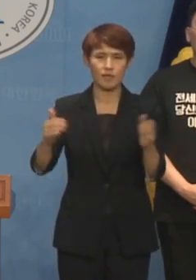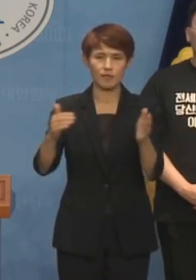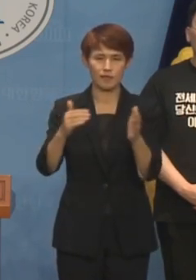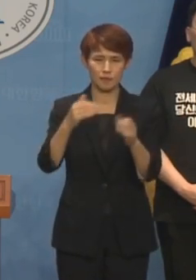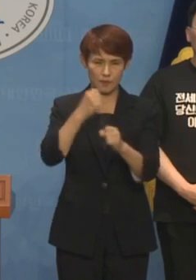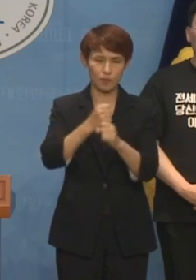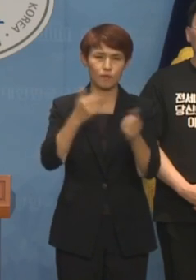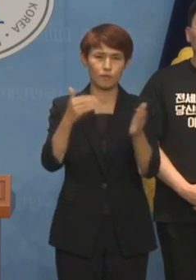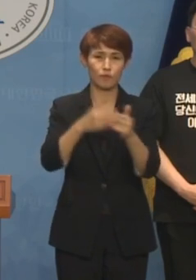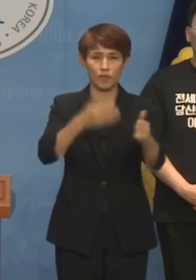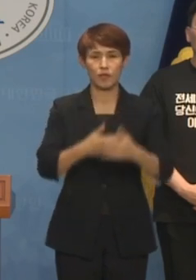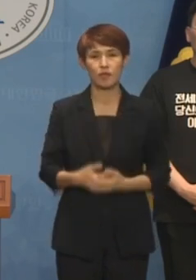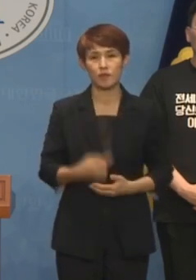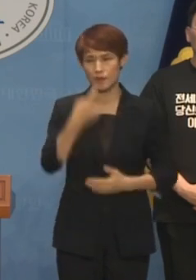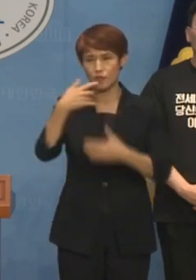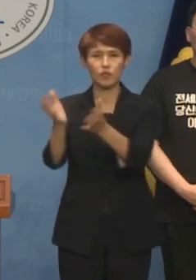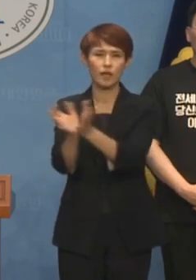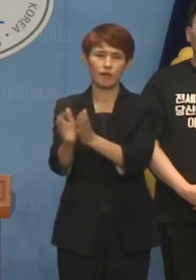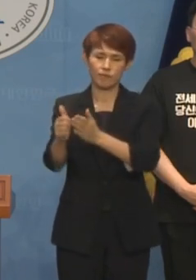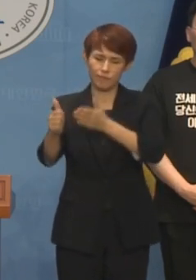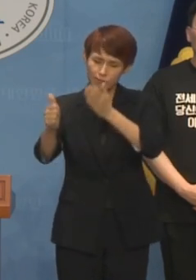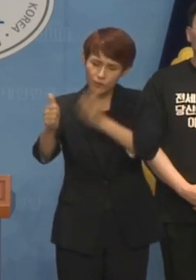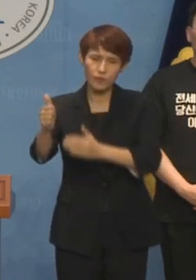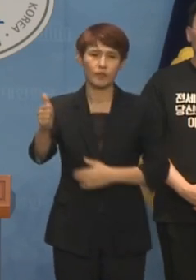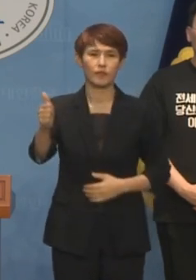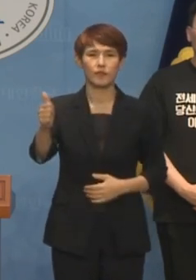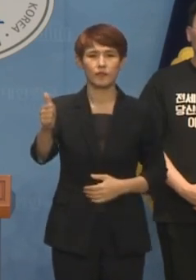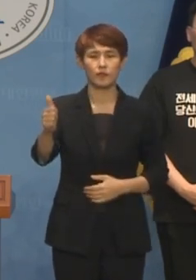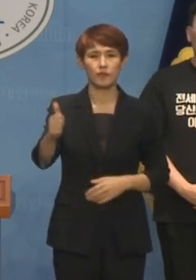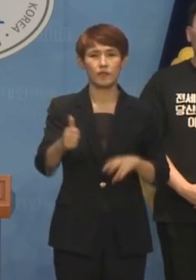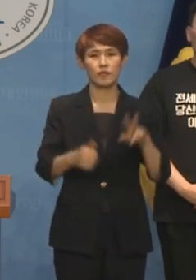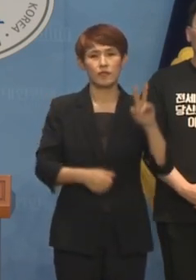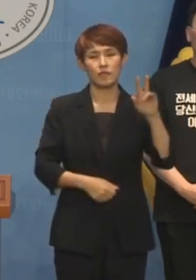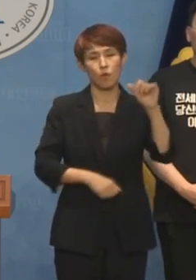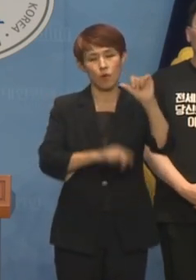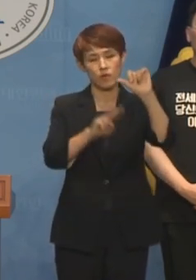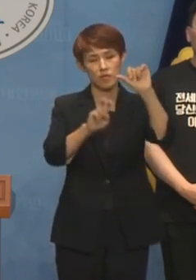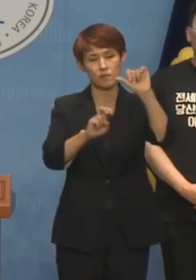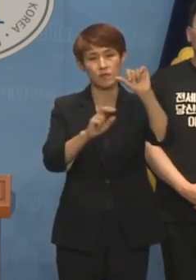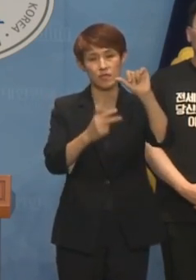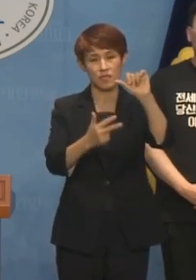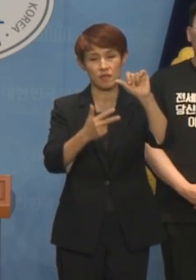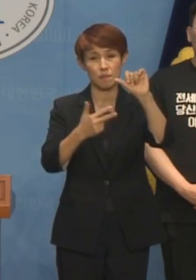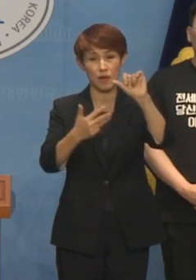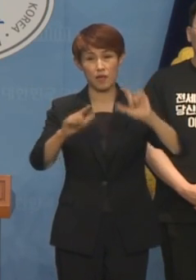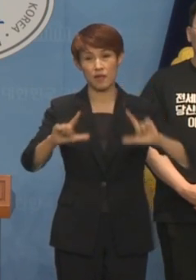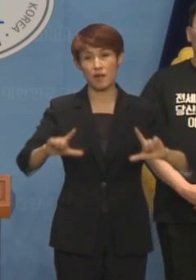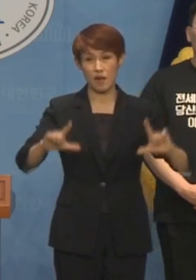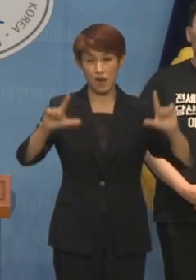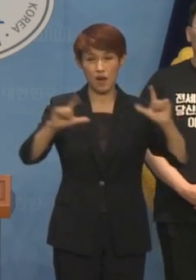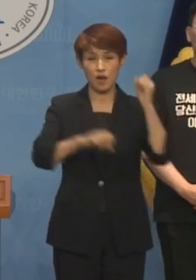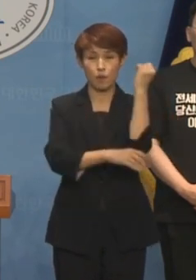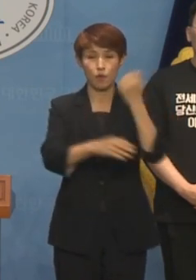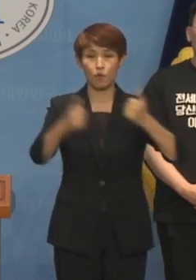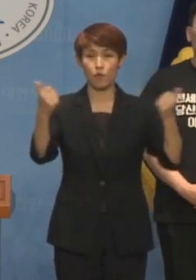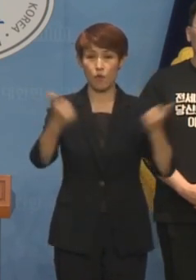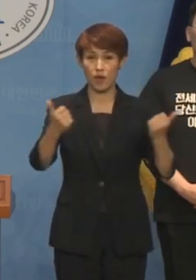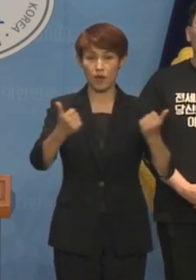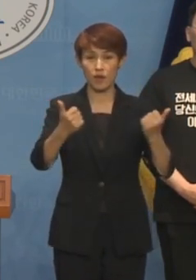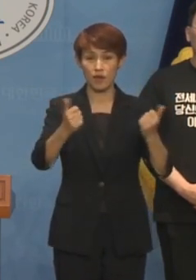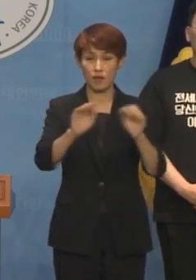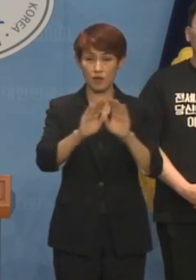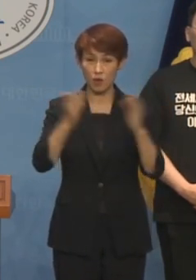특히 더불어민주당에게 간곡하게 호소드립니다. 27, 8일 날 그 본회의를 여는